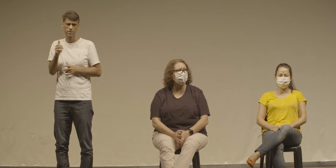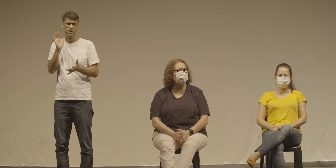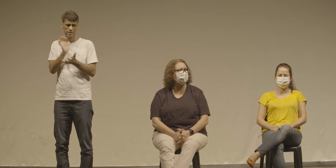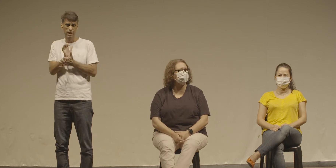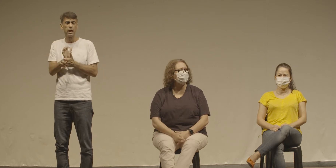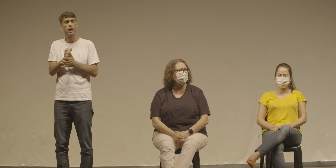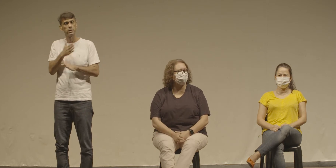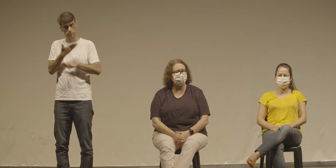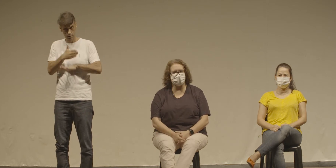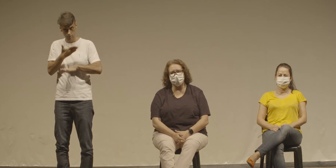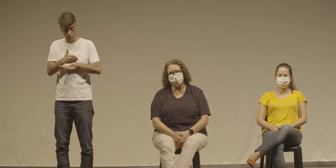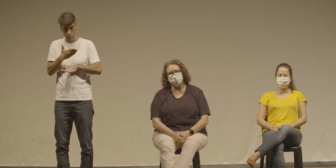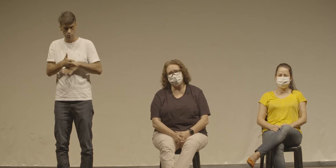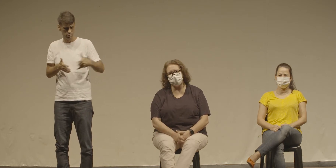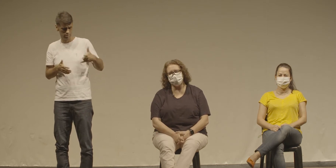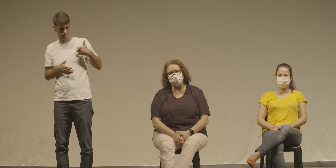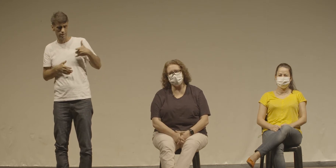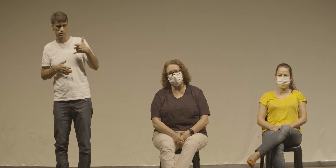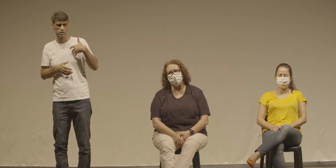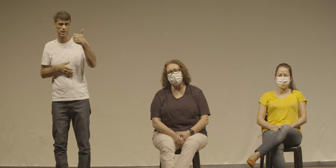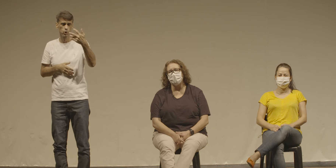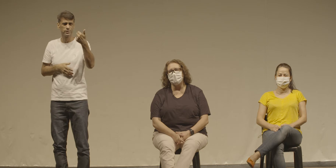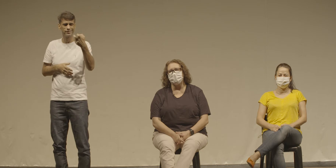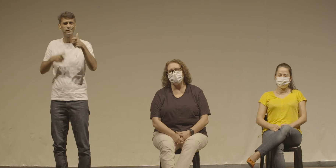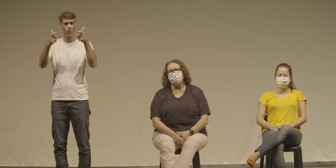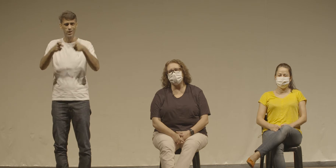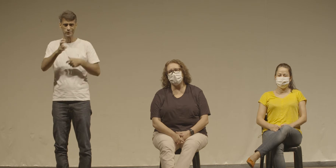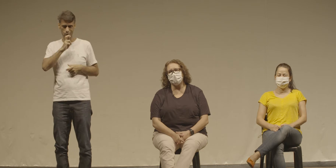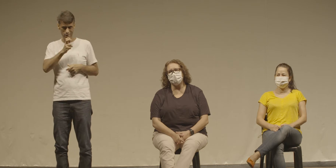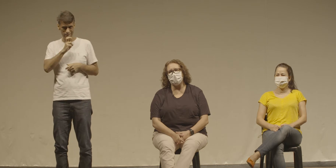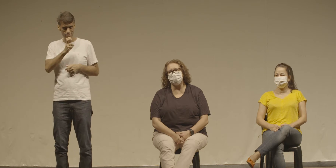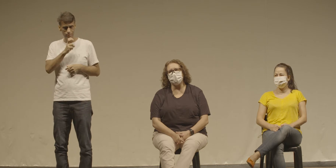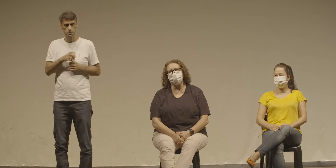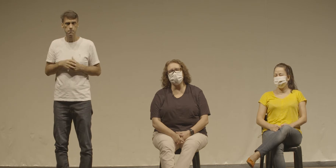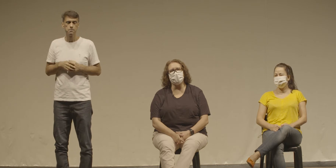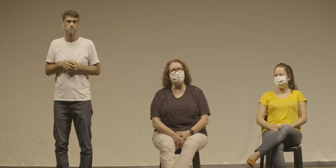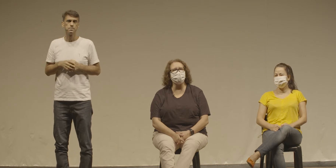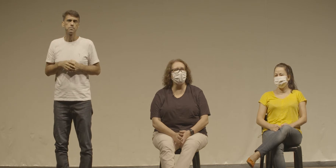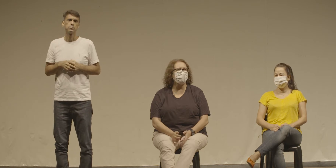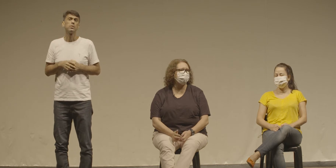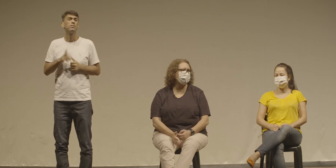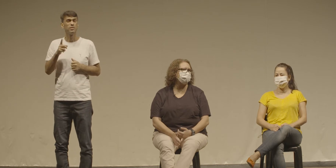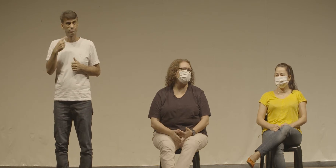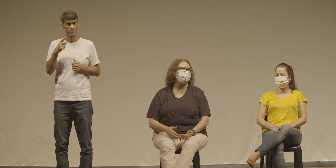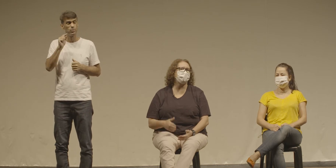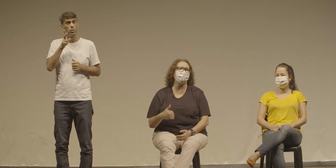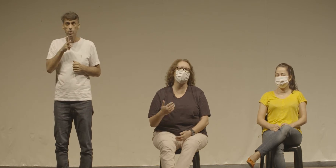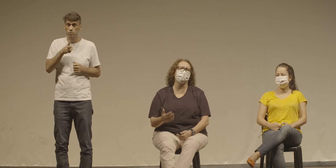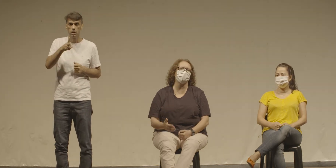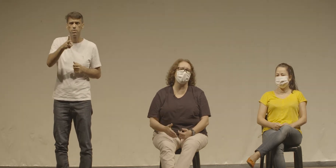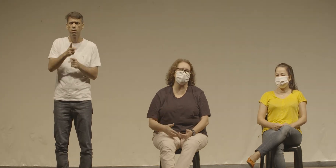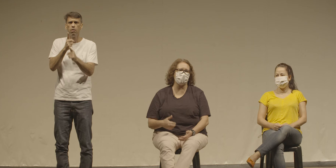ela chegou a treinar quando tinha 14, 15 anos, lá em Sorocaba. Então, assim, pra gente, a cada momento que a gente